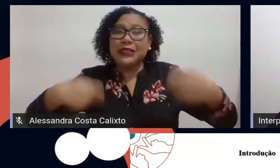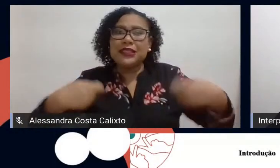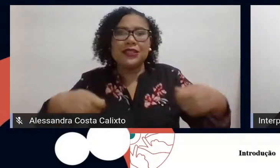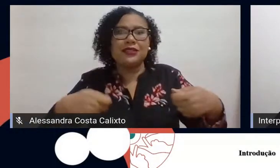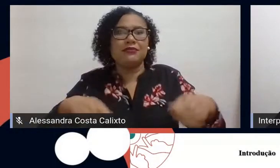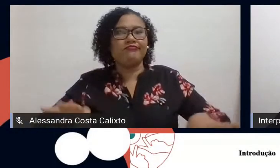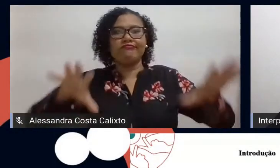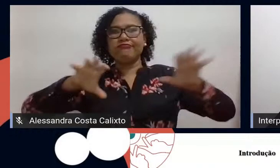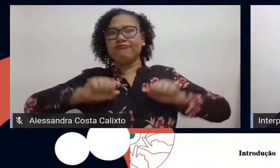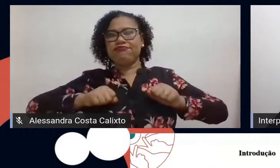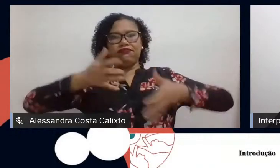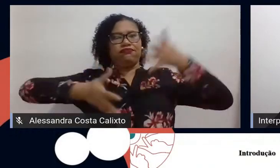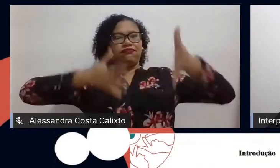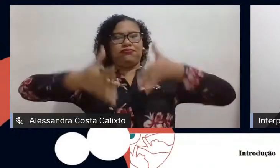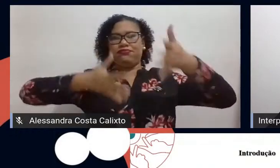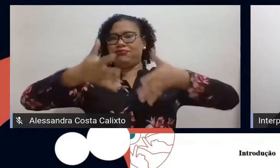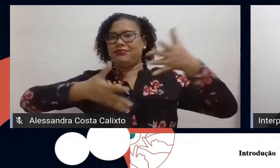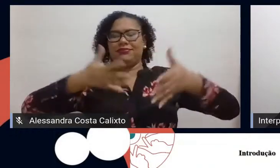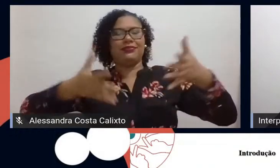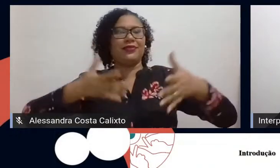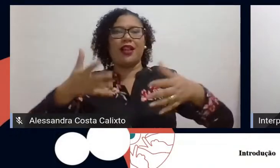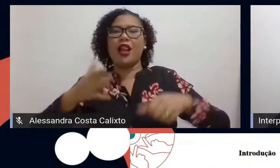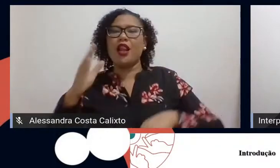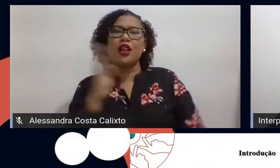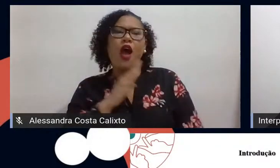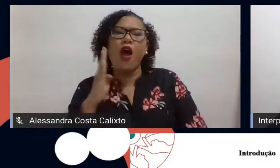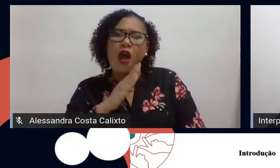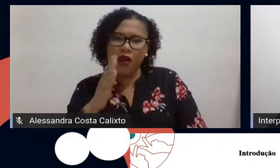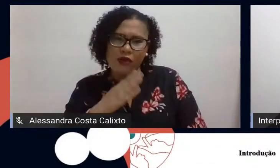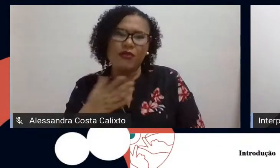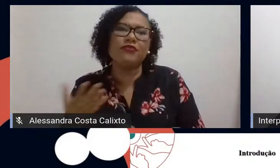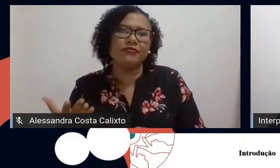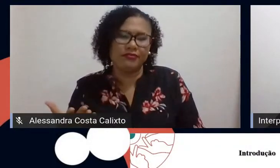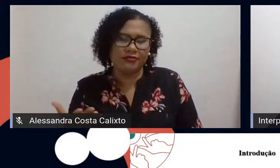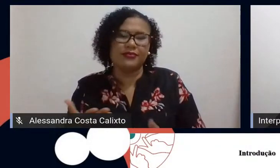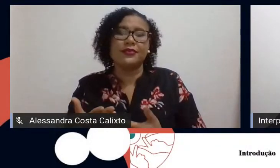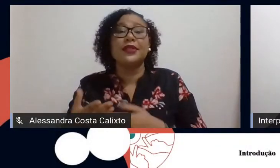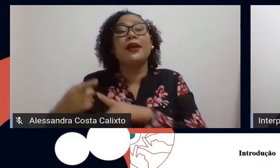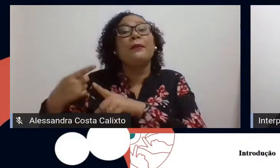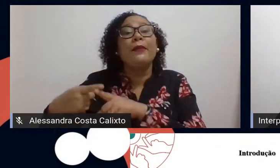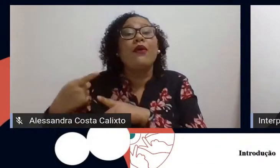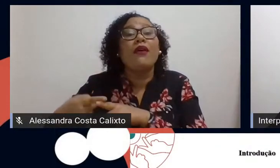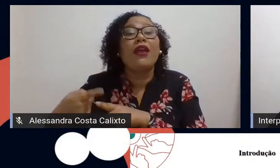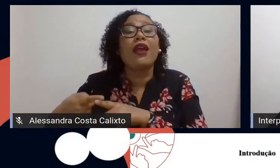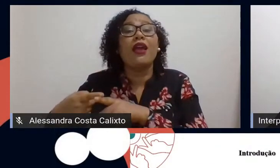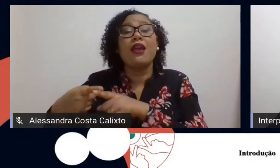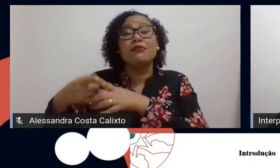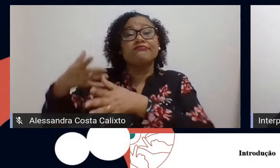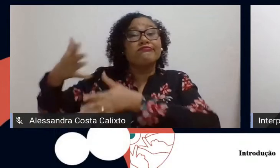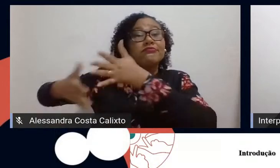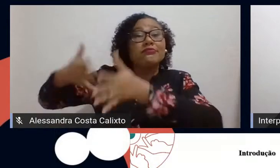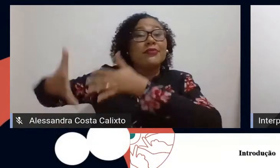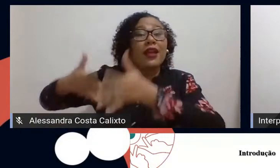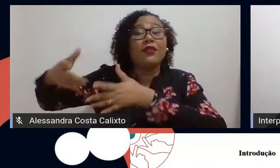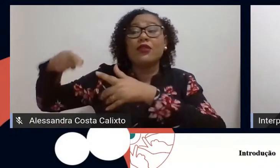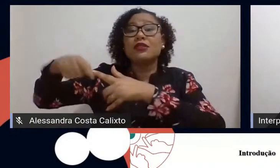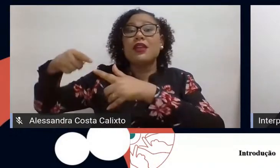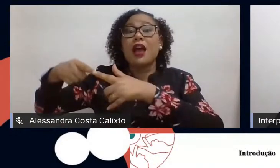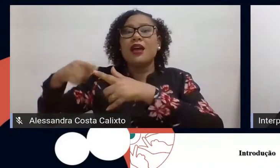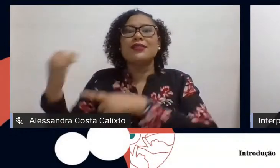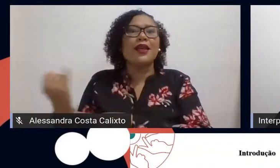também que as crianças surdas elas precisam passar por esse processo de aquisição mais breve